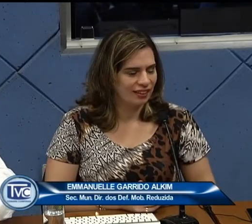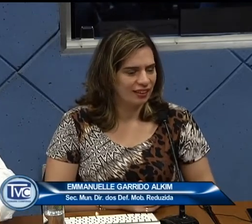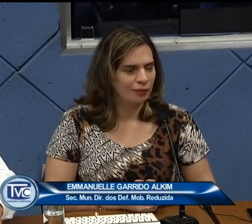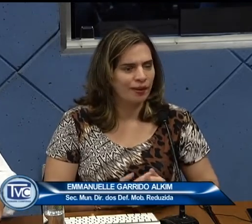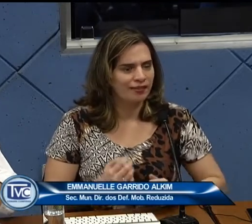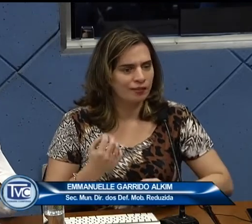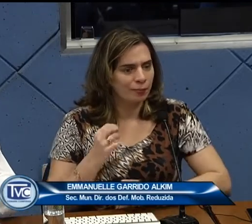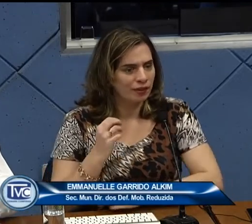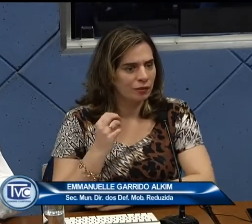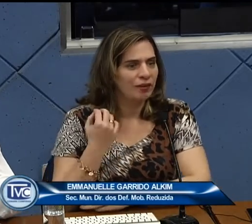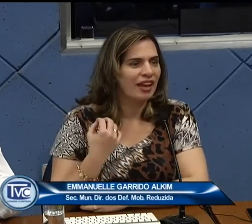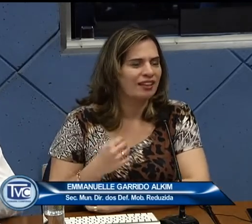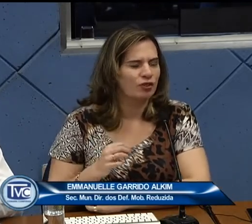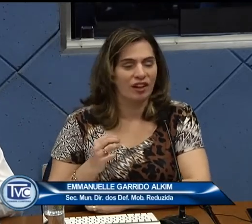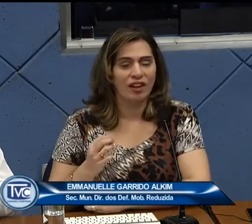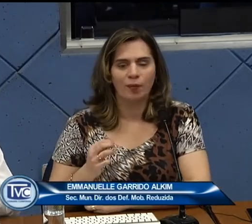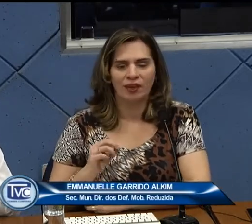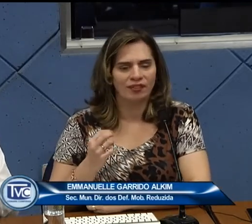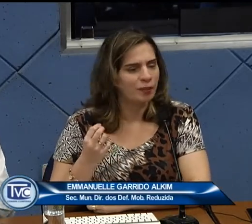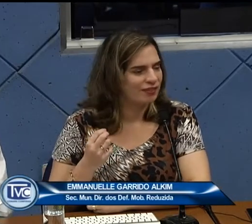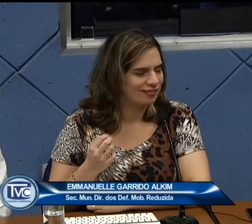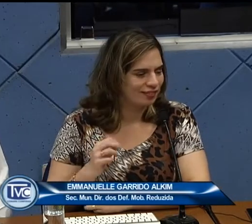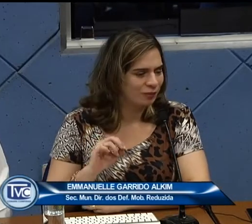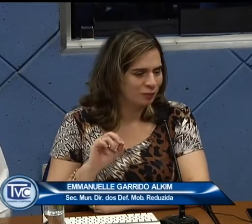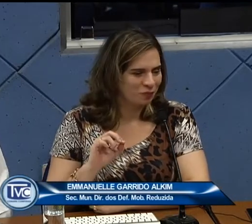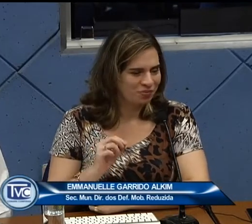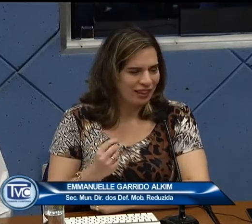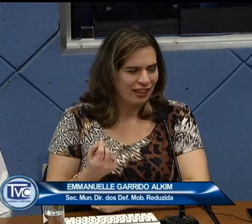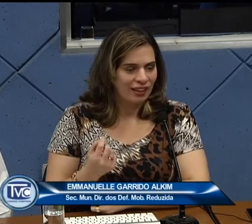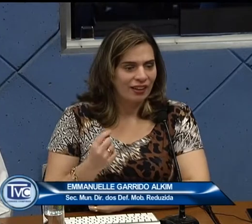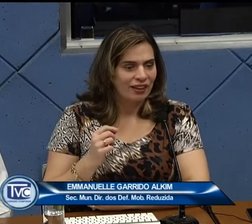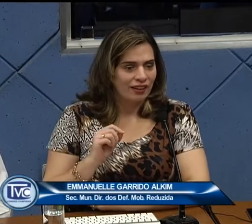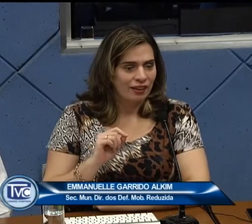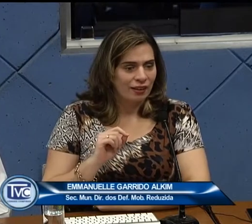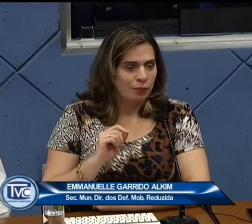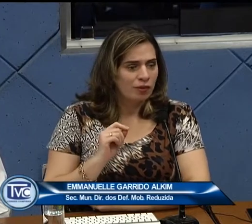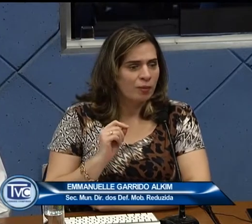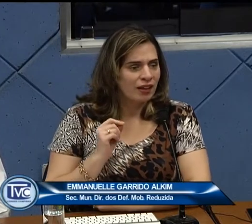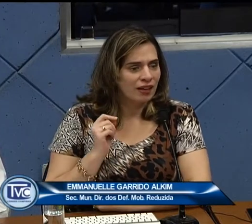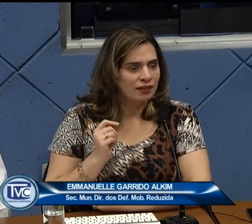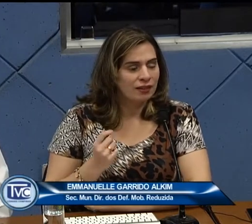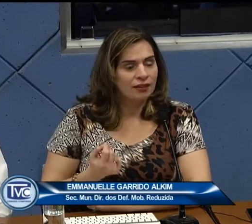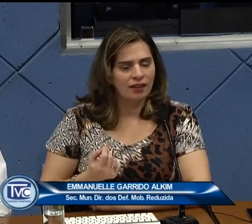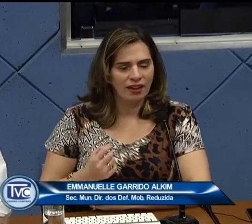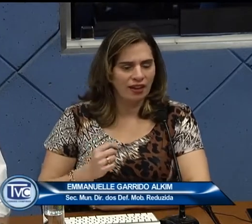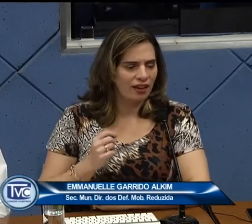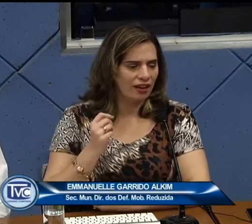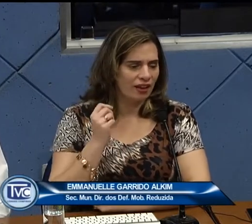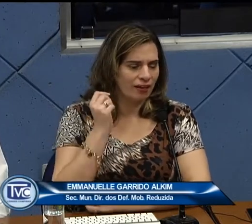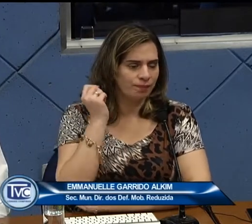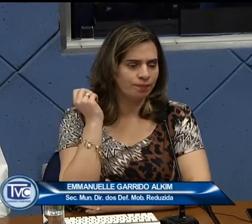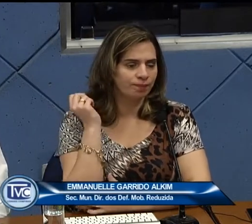vocês aqui participando. Obrigada, Dileia, pela interpretação. Bom, vamos lá.